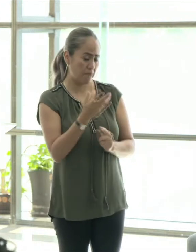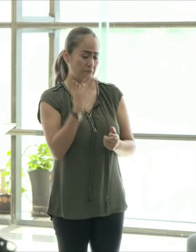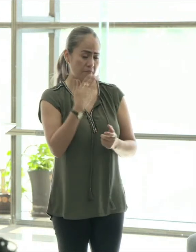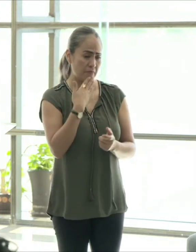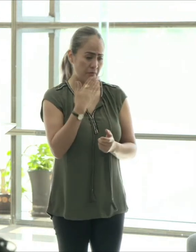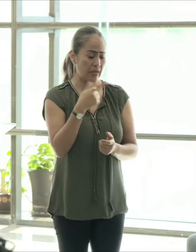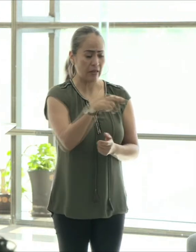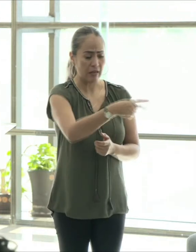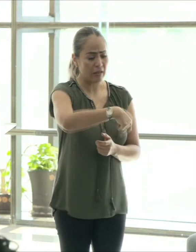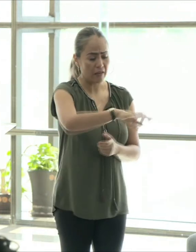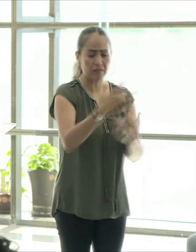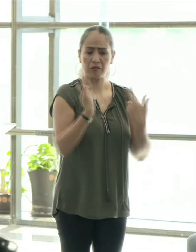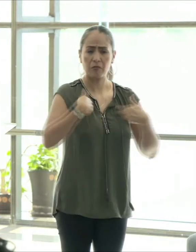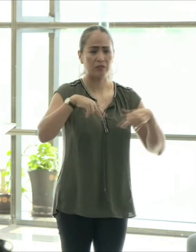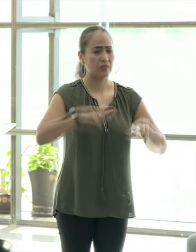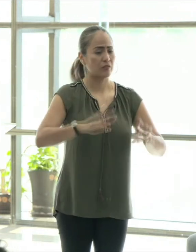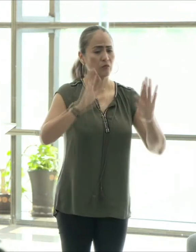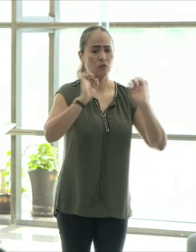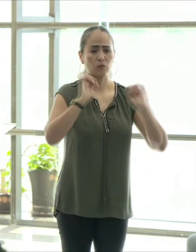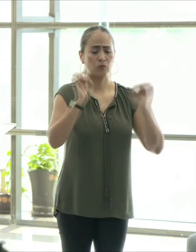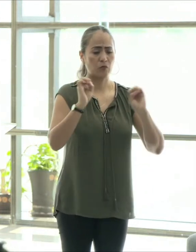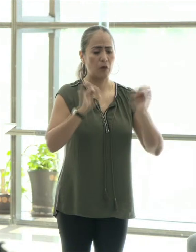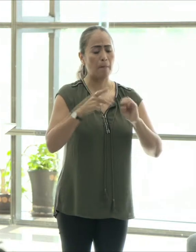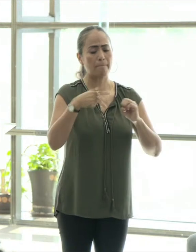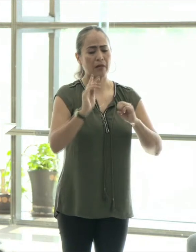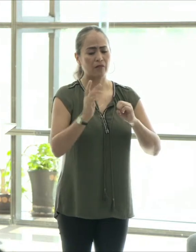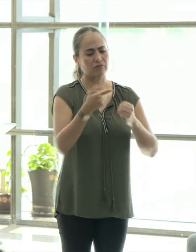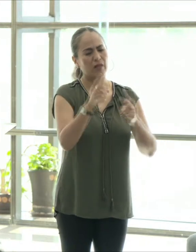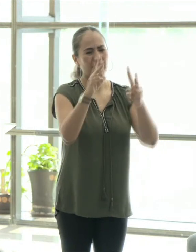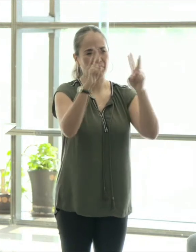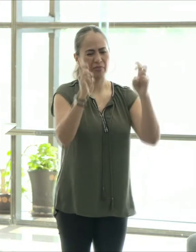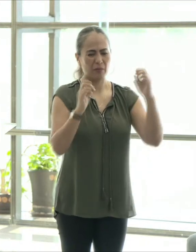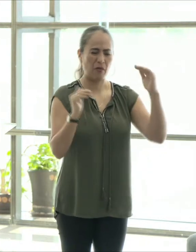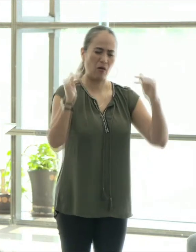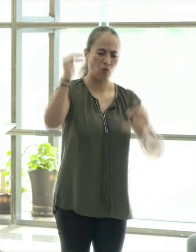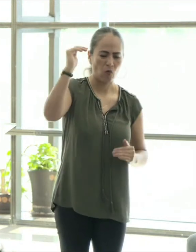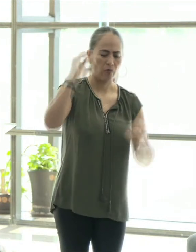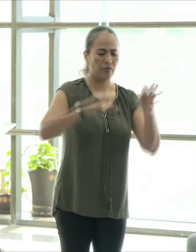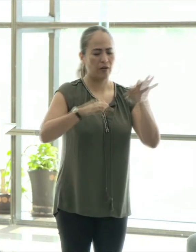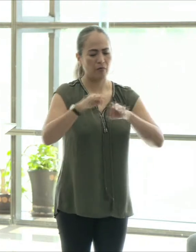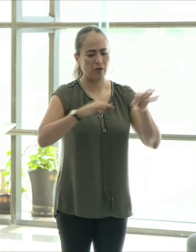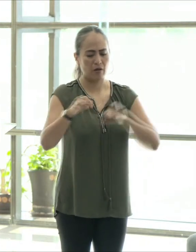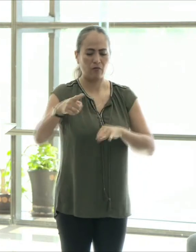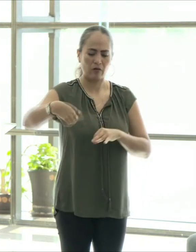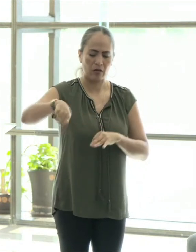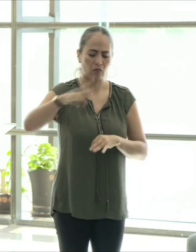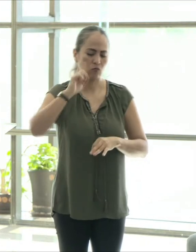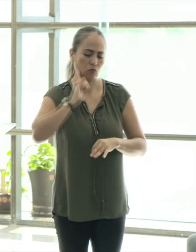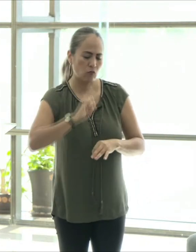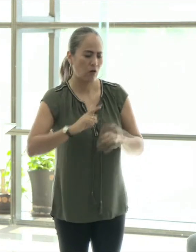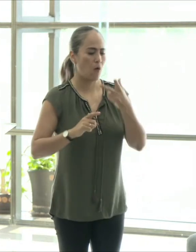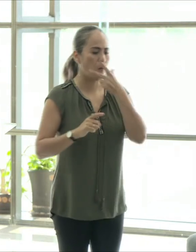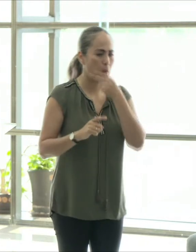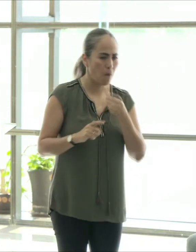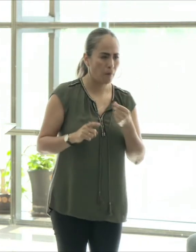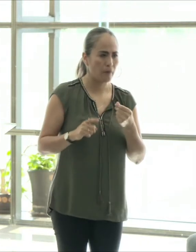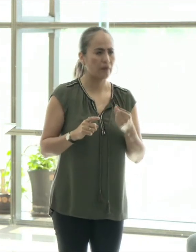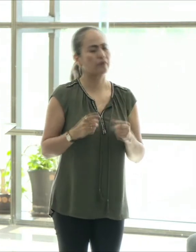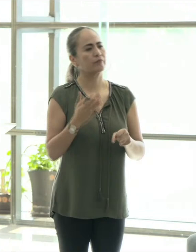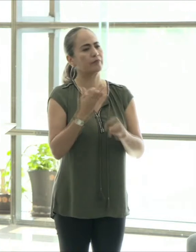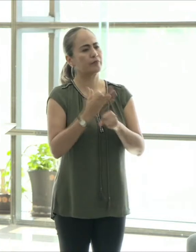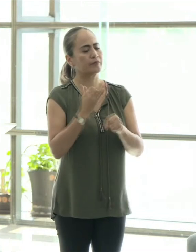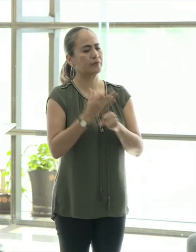con esa representación y nos habla de la brecha laboral entre mujeres y hombres ya escuchamos algunos distintos